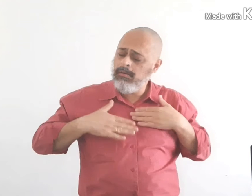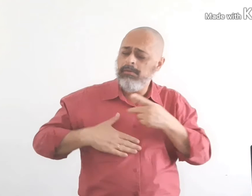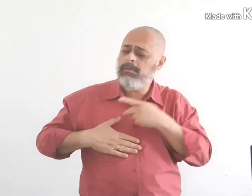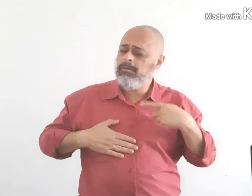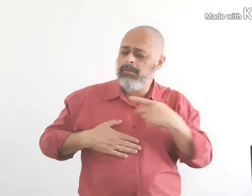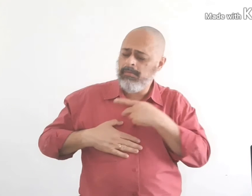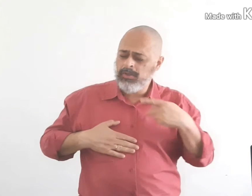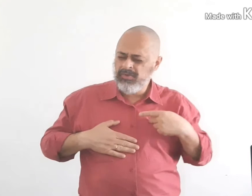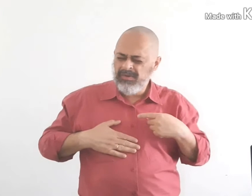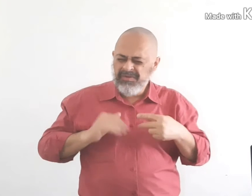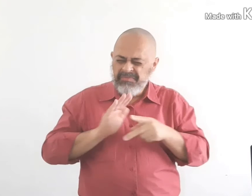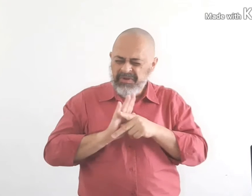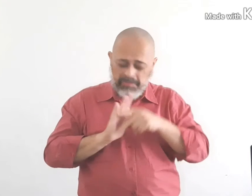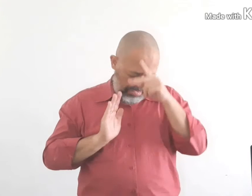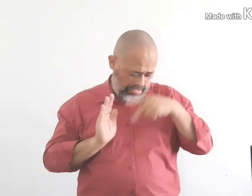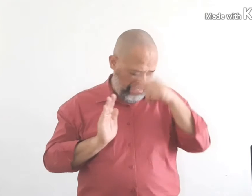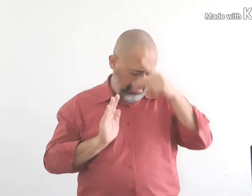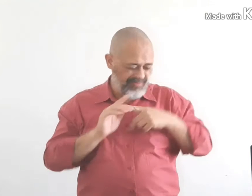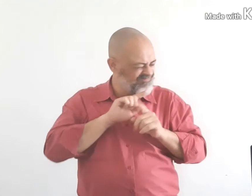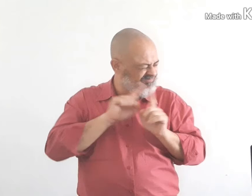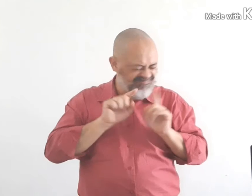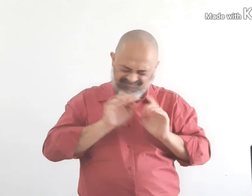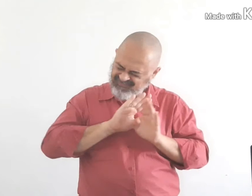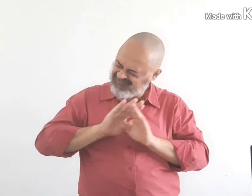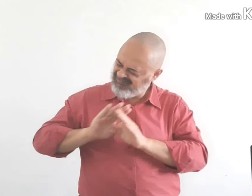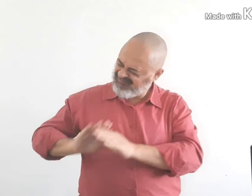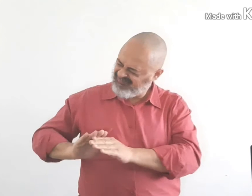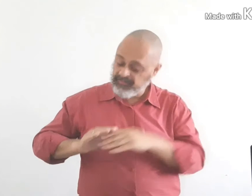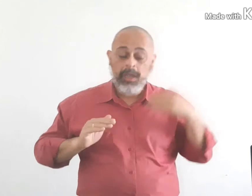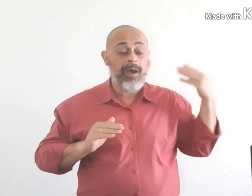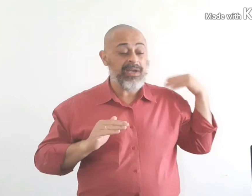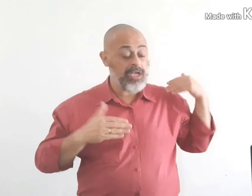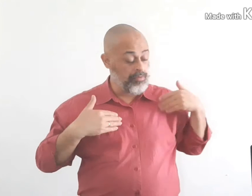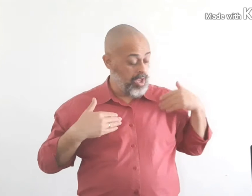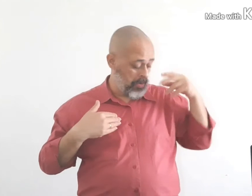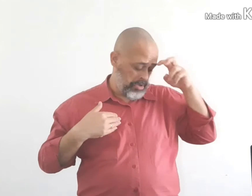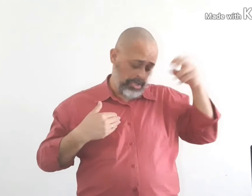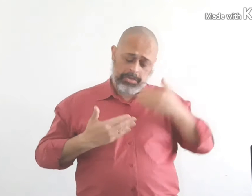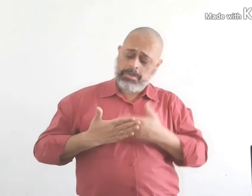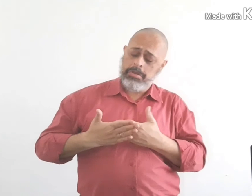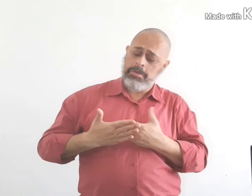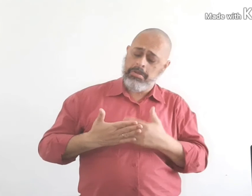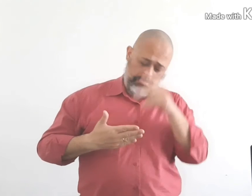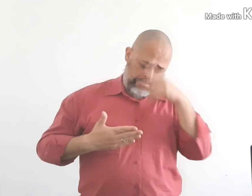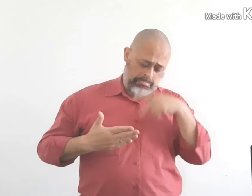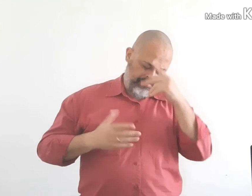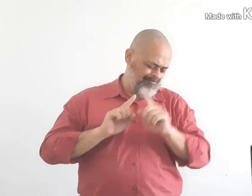em mim, nem mesmo, Senhor, a segurança dos estudos exegéticos, hermenêuticos e homiléticos que